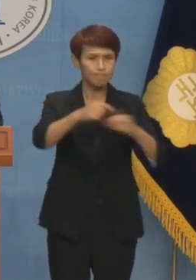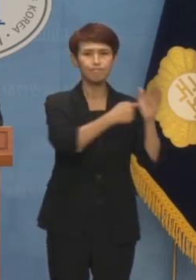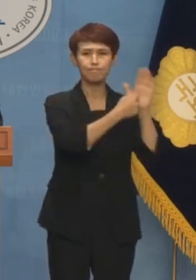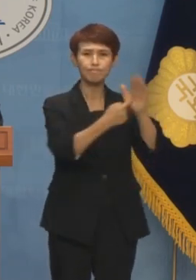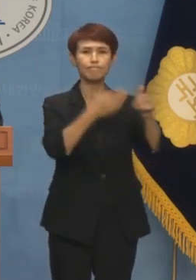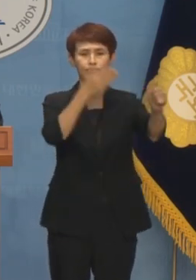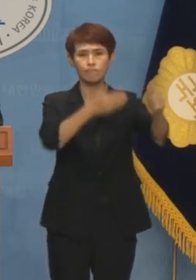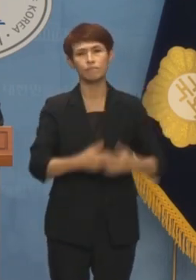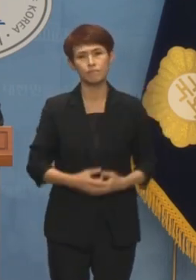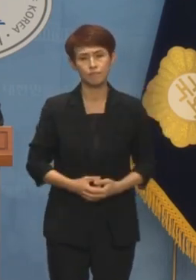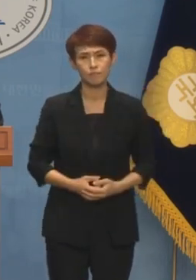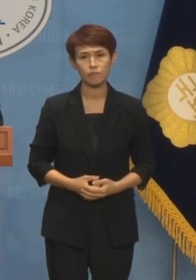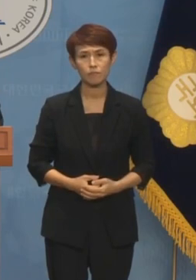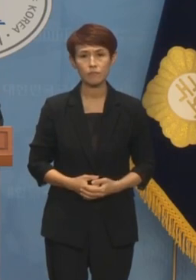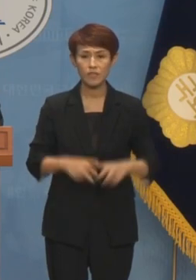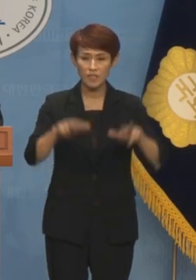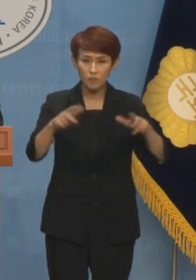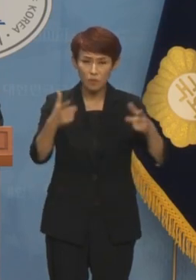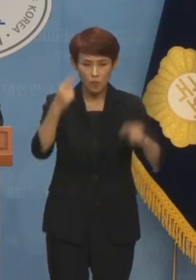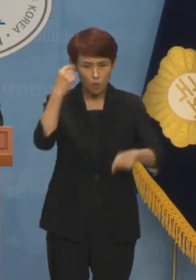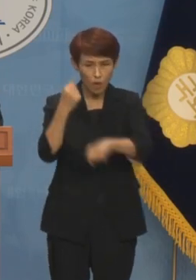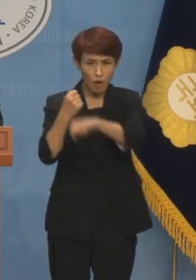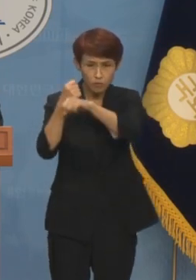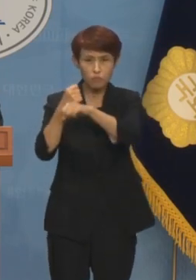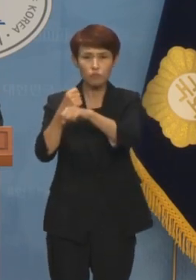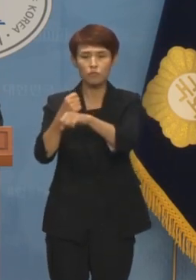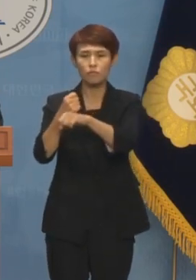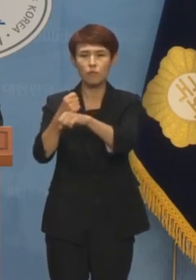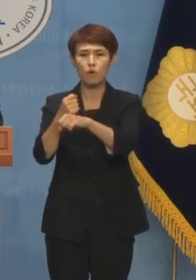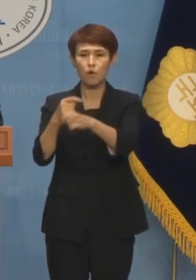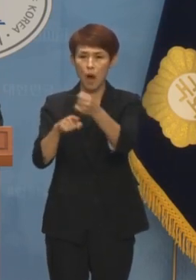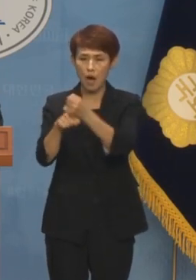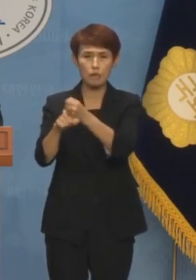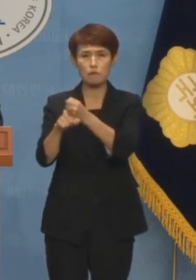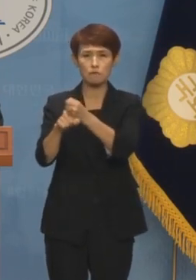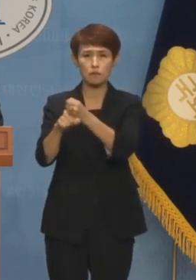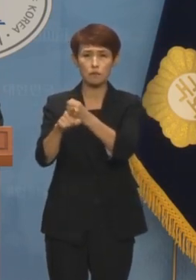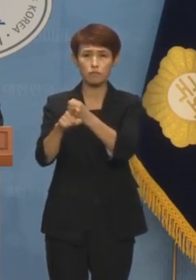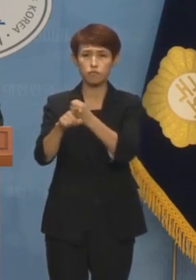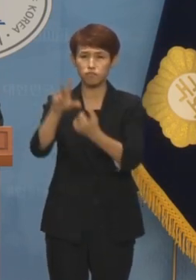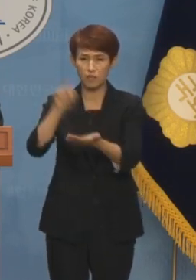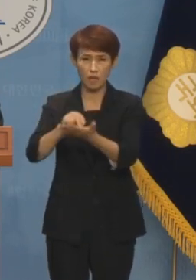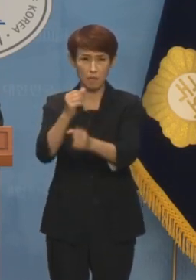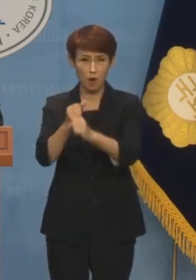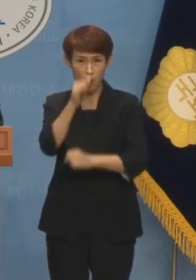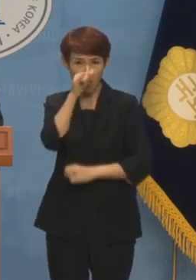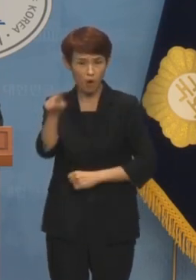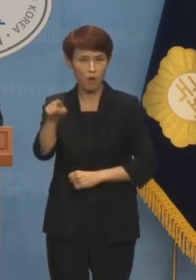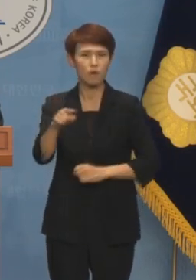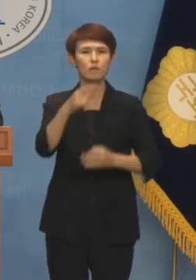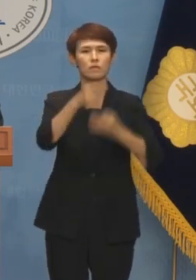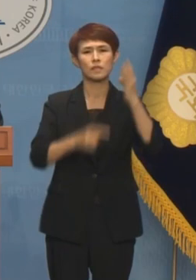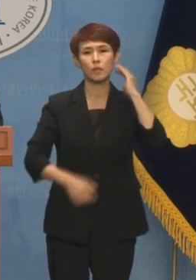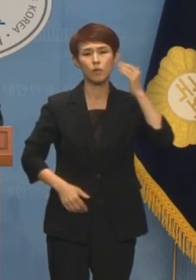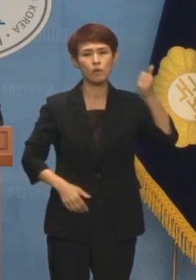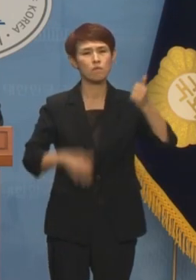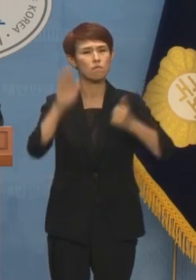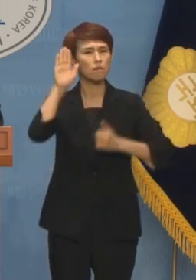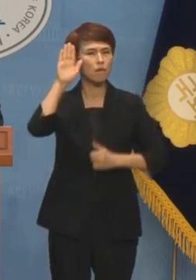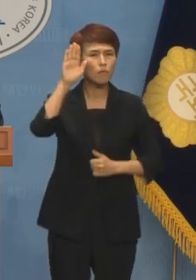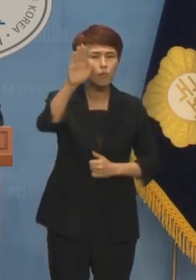밝히십시오. 지금처럼 과학기술계를 계속 농락하려고 한다면 윤석열 대통령은 대한민국의